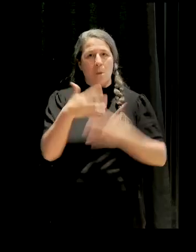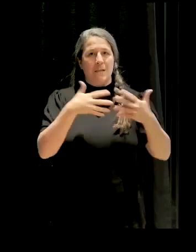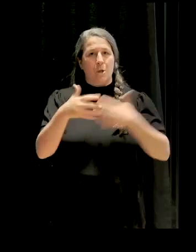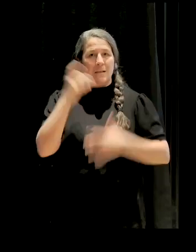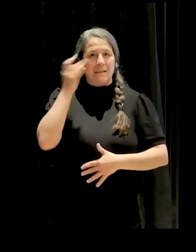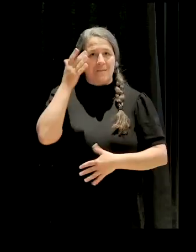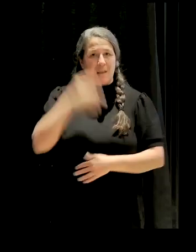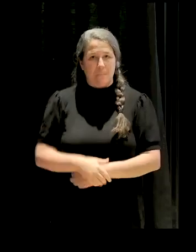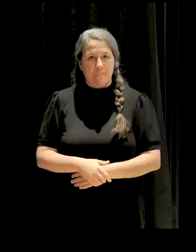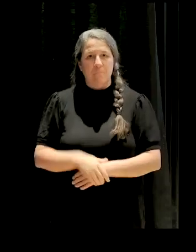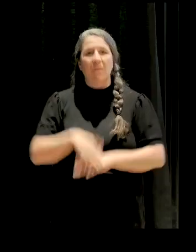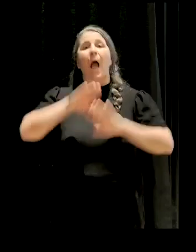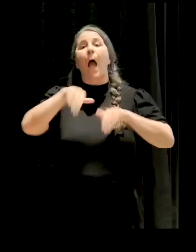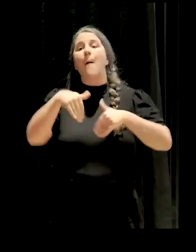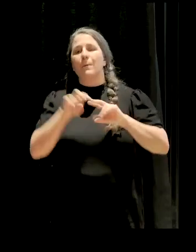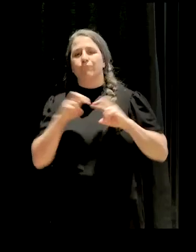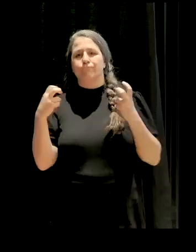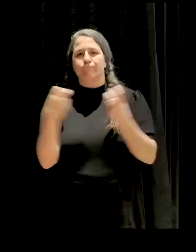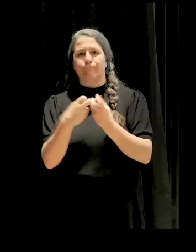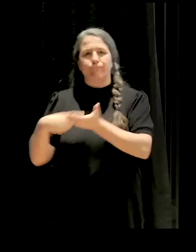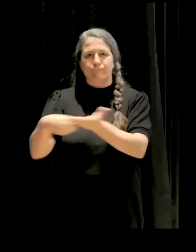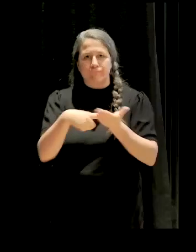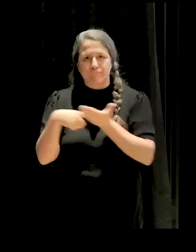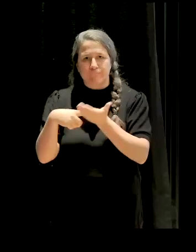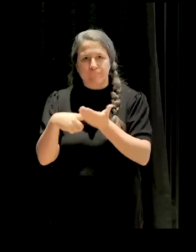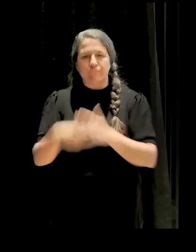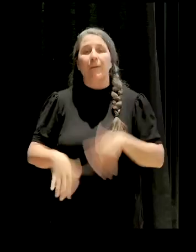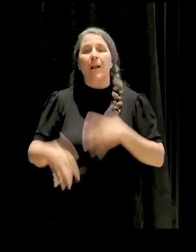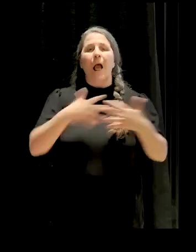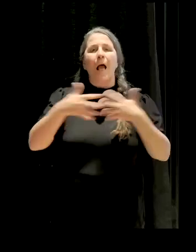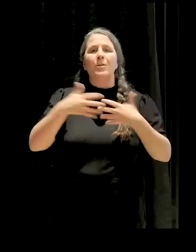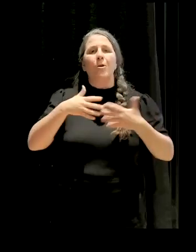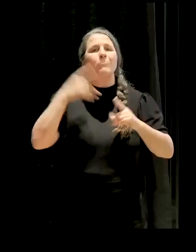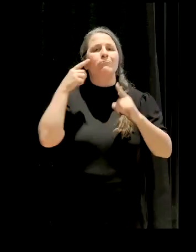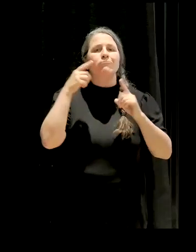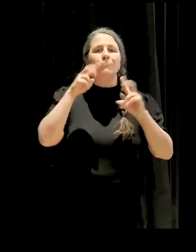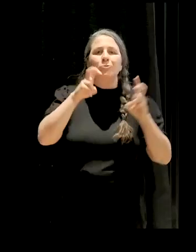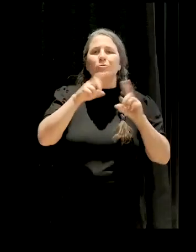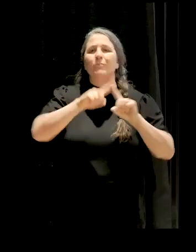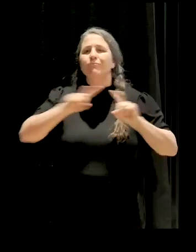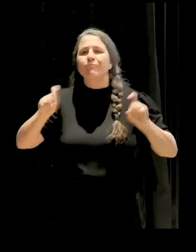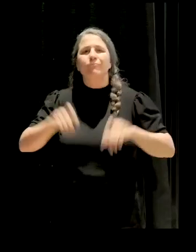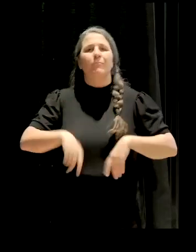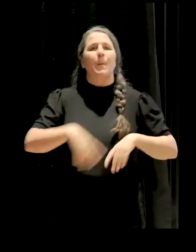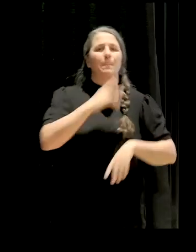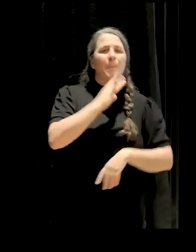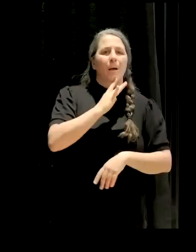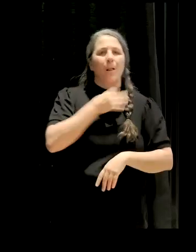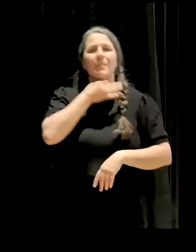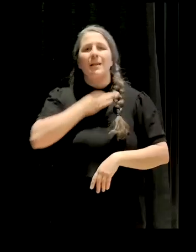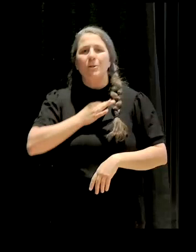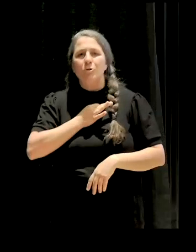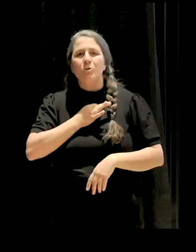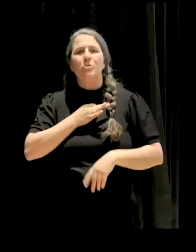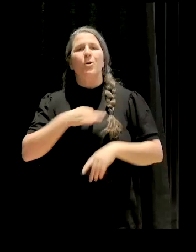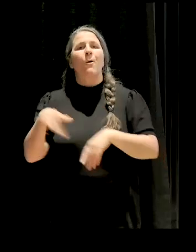suivis de tables rondes, donc des discussions. Ces ateliers-là, ils touchaient à divers sujets comme la parole, la déglutition, l'intelligence